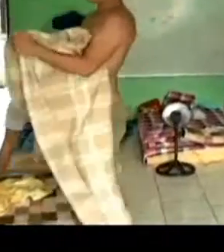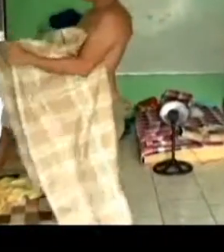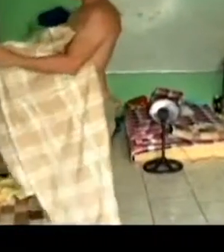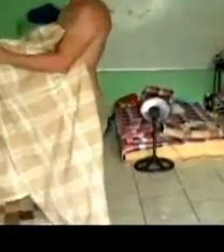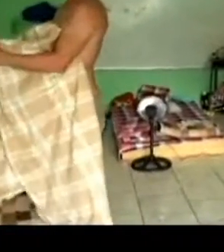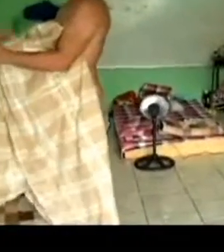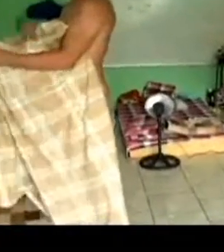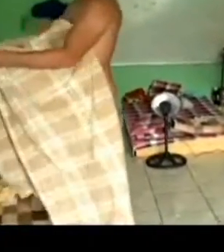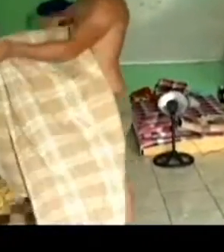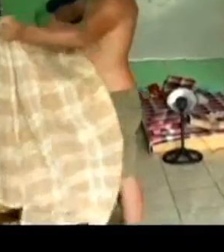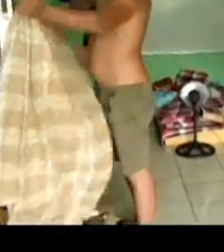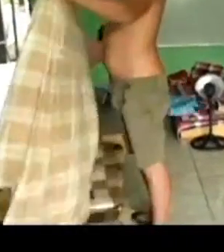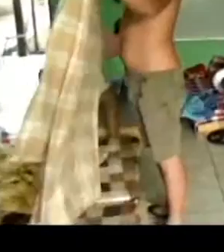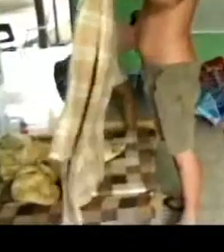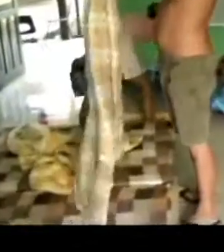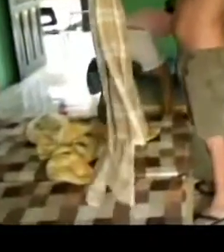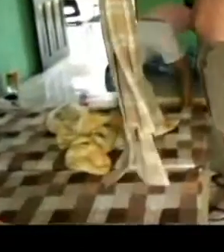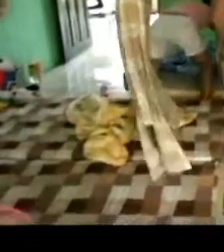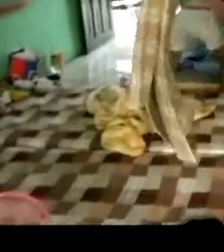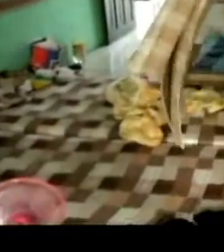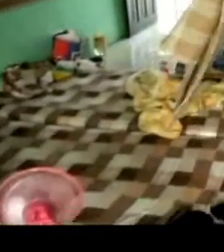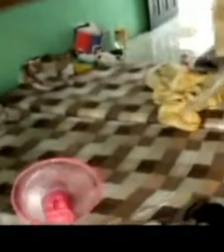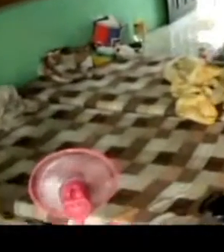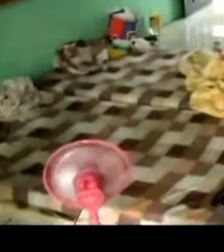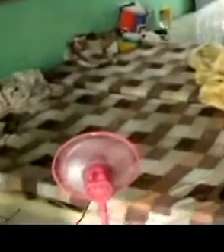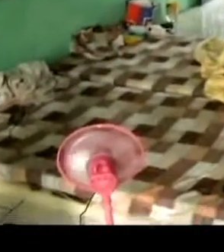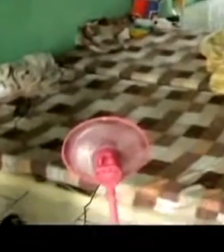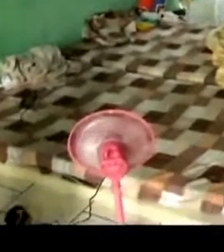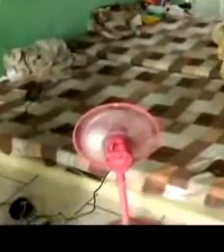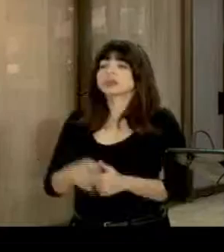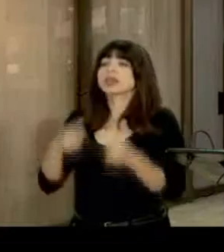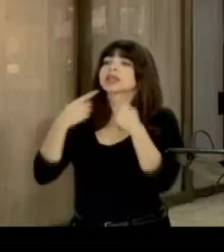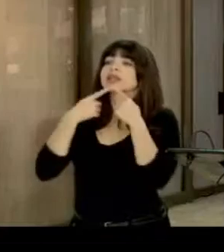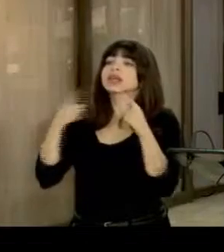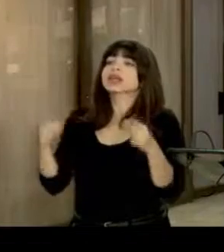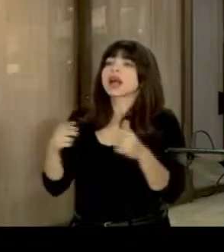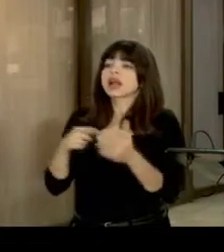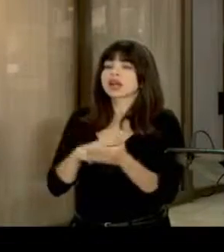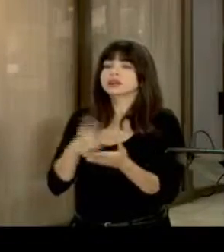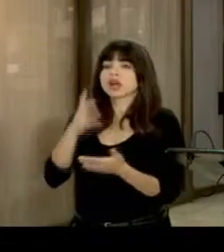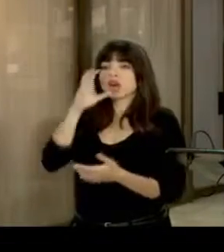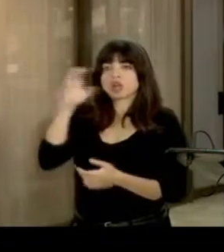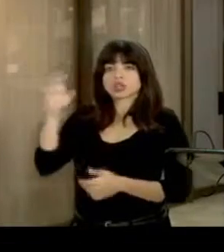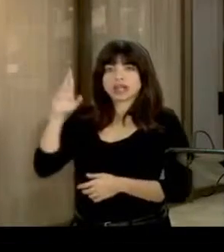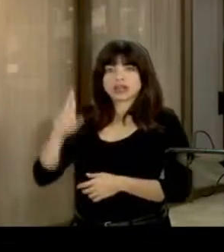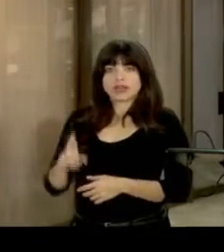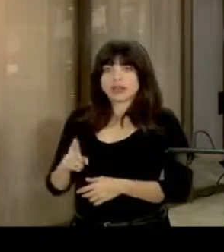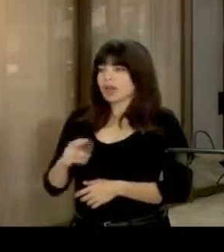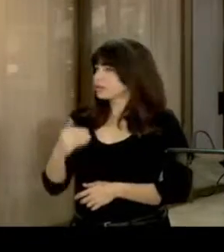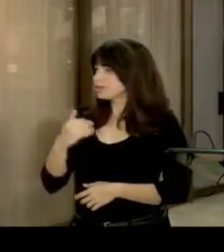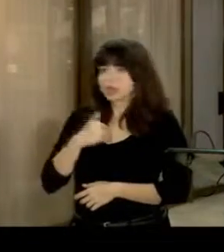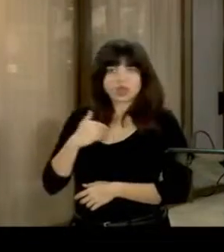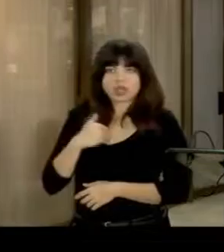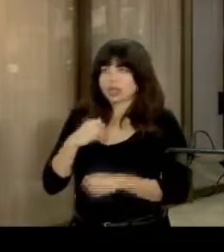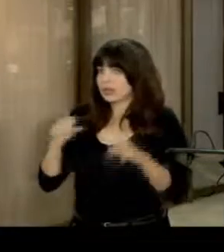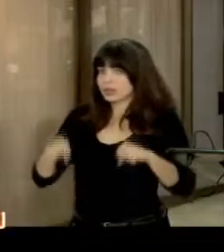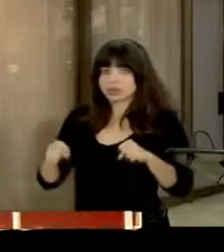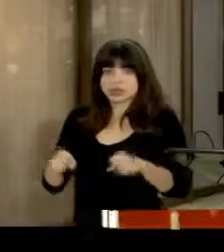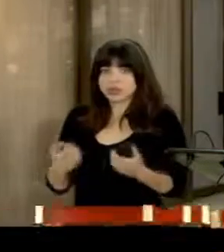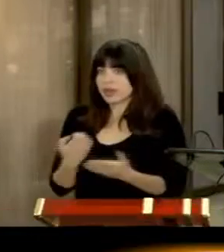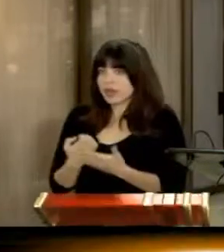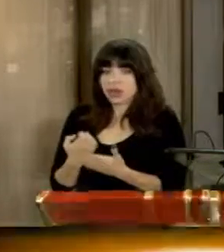año pasado, a inicios de este 2016 con más de 5 mil cubanos en todo el territorio nacional. Costa Rica no tiene capacidad